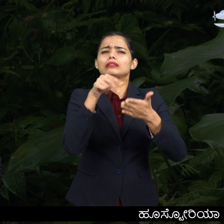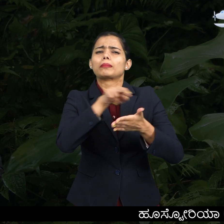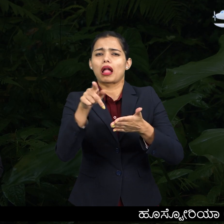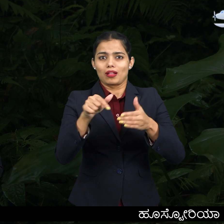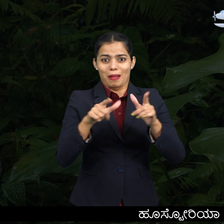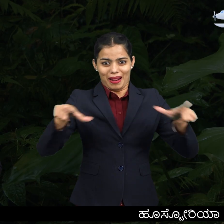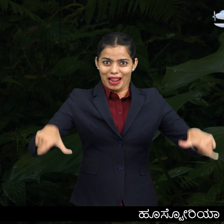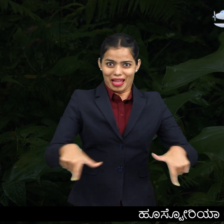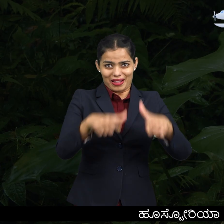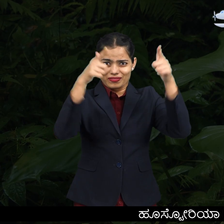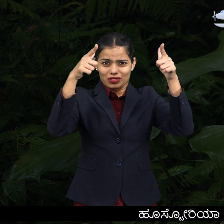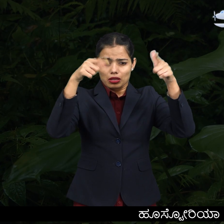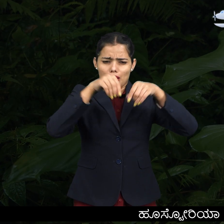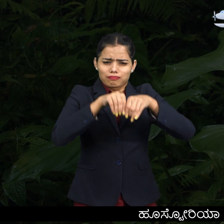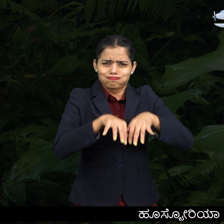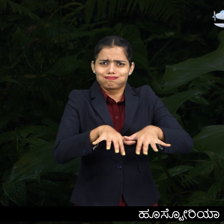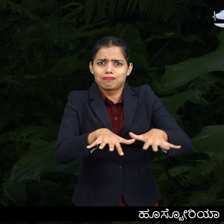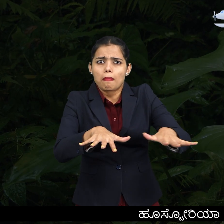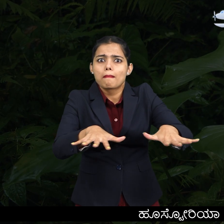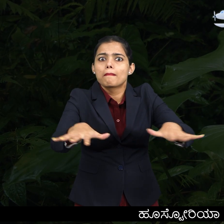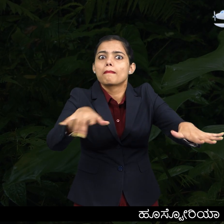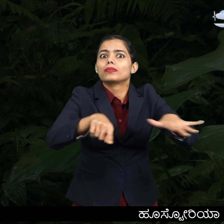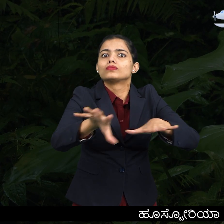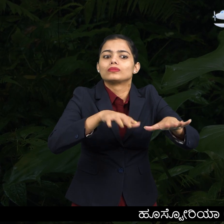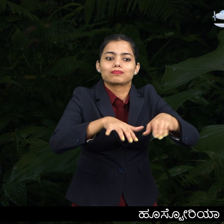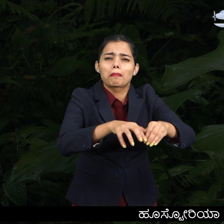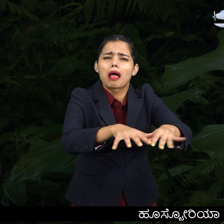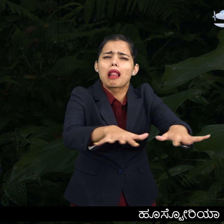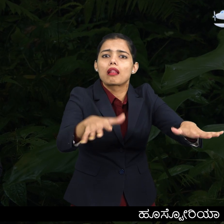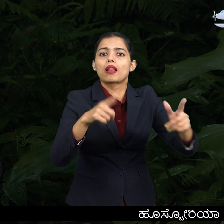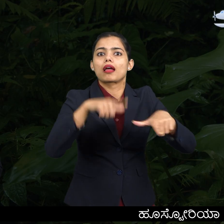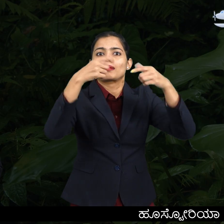ಹುಸ್ಟೋರಿಯಾ ಅಂದರೆ ಹೀರುವ ಬೇರುಗಳು,